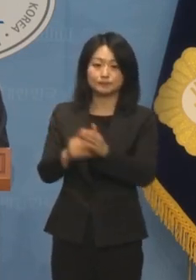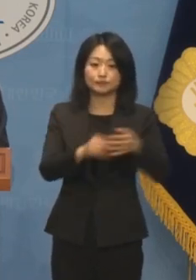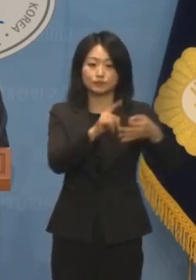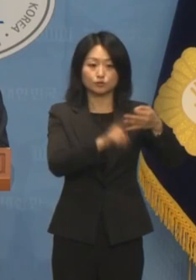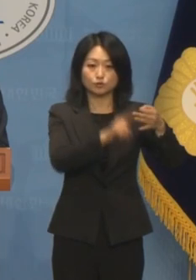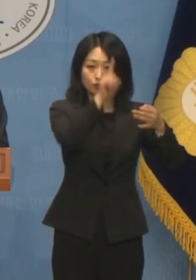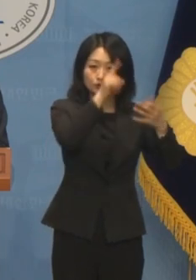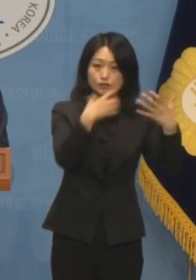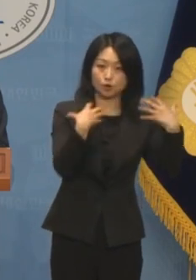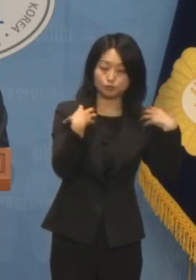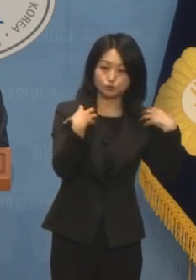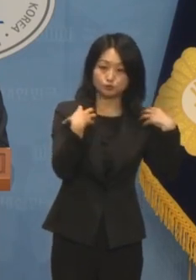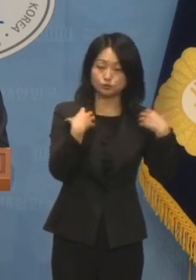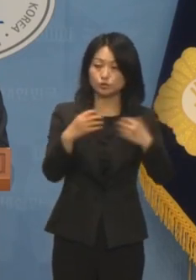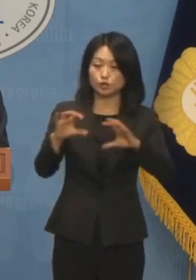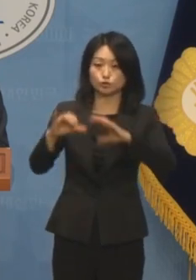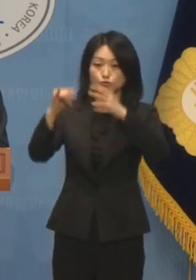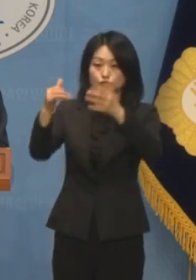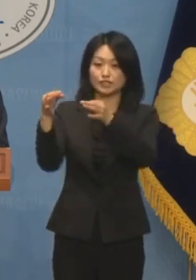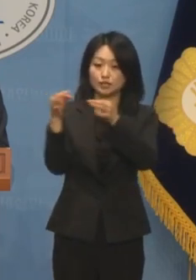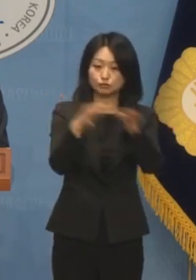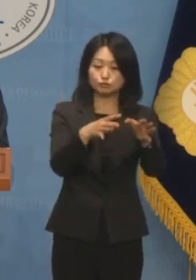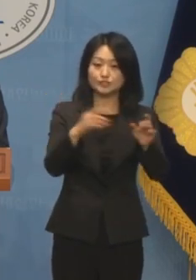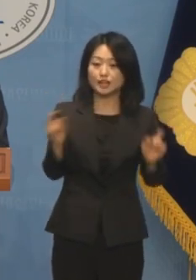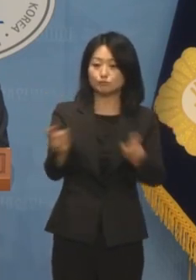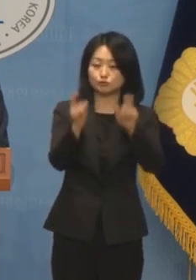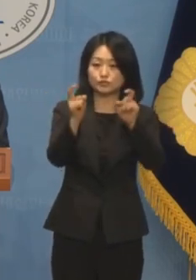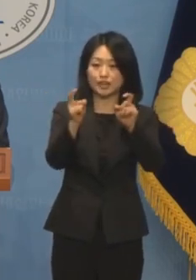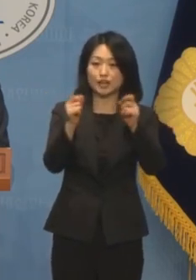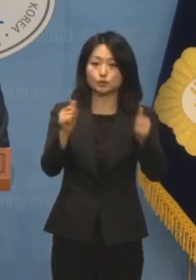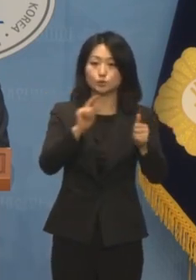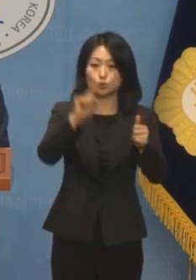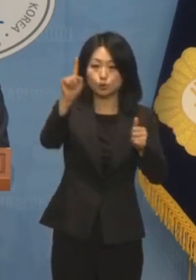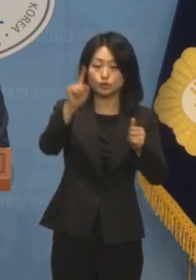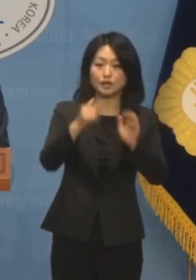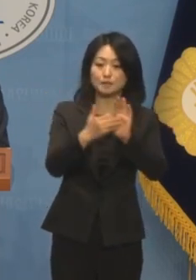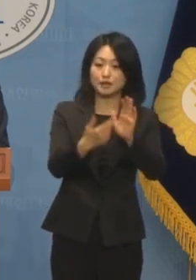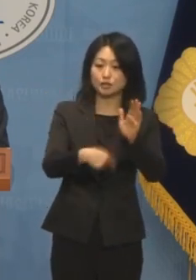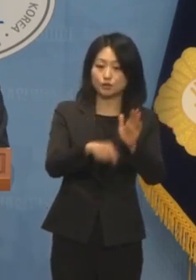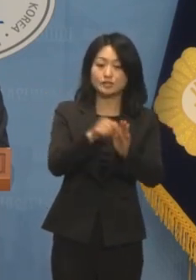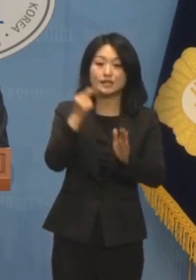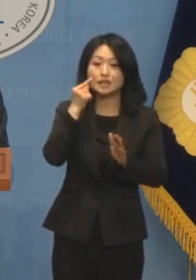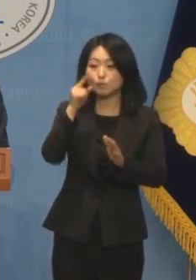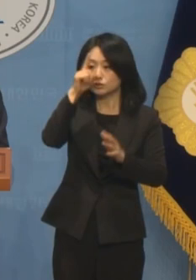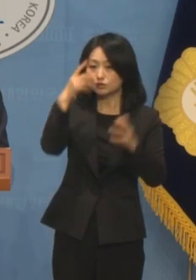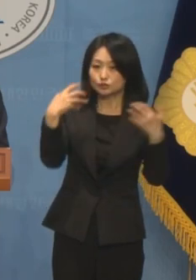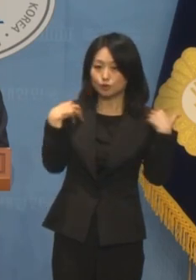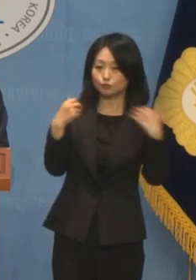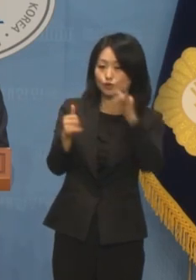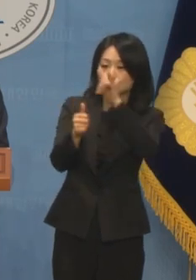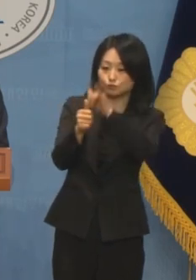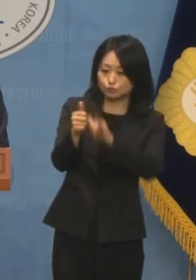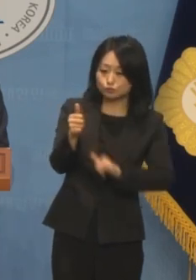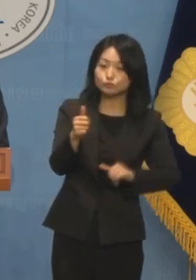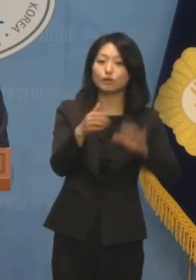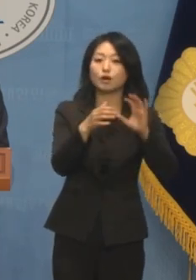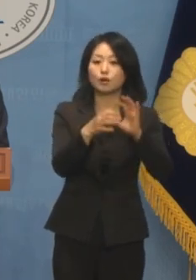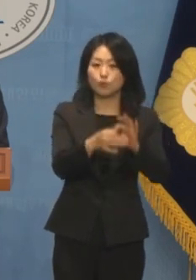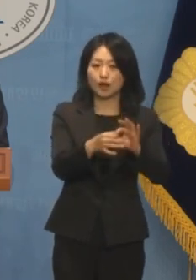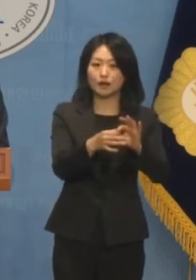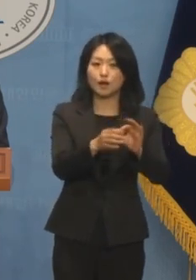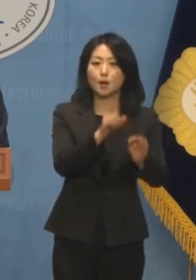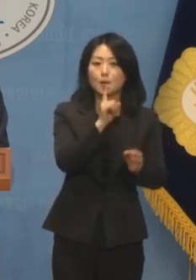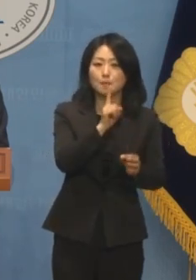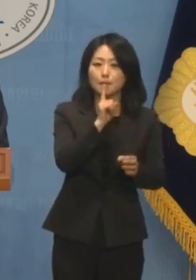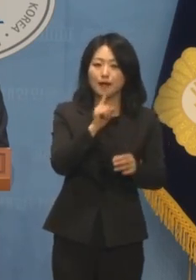윤석열 정부는 국제투자 분쟁 소송에 대비해 마치 일본 정부에 유리하도록 근거라도